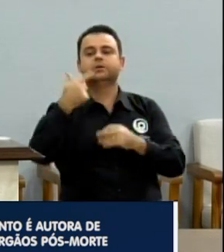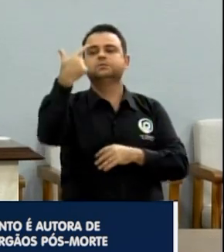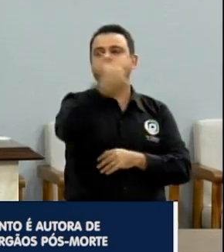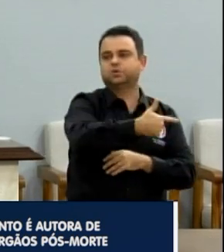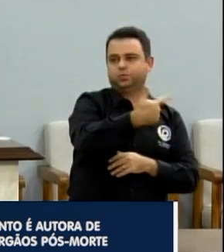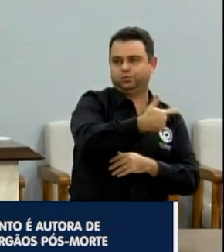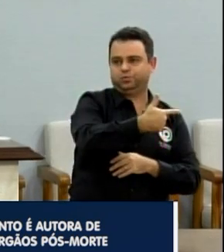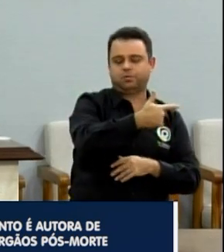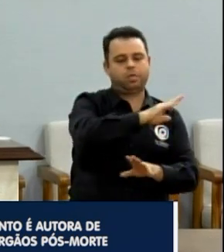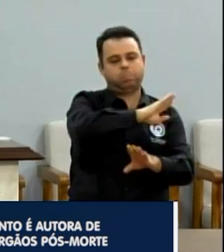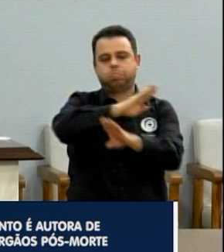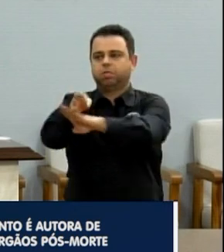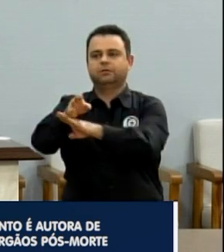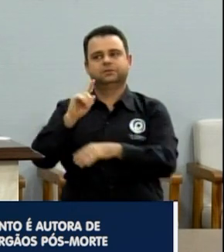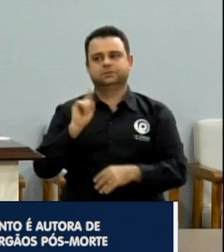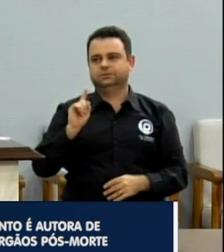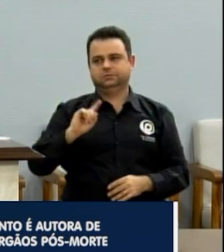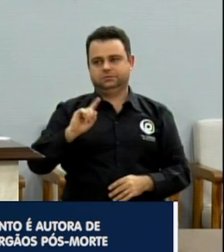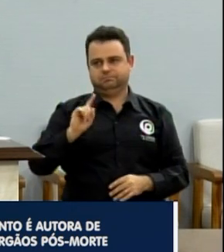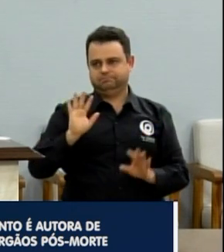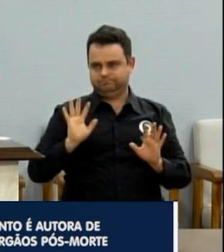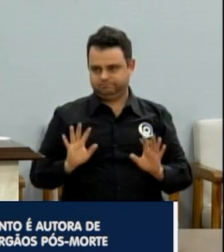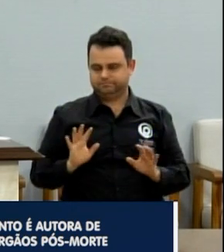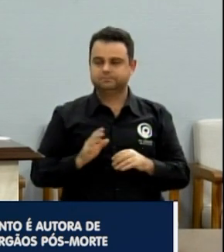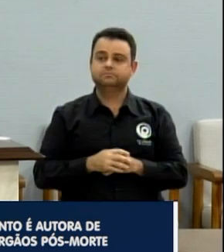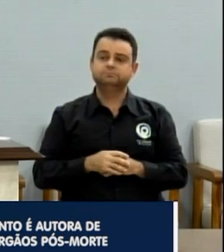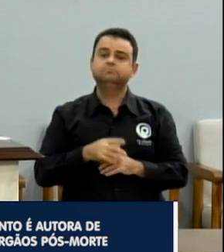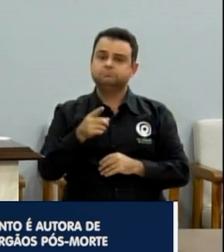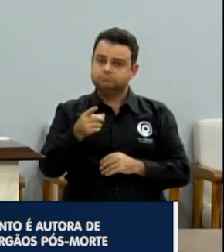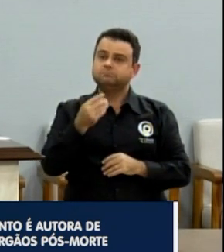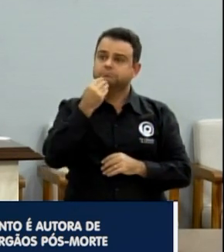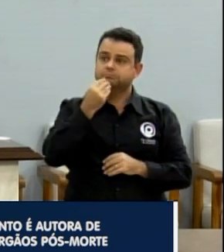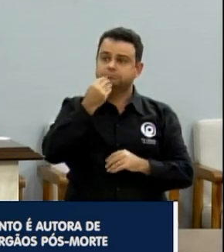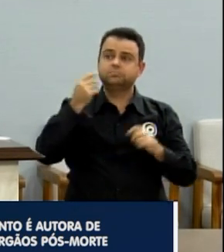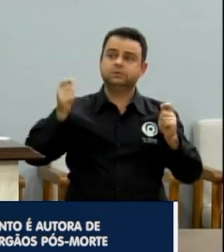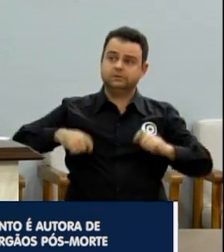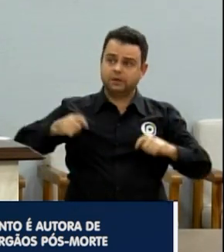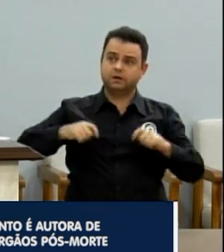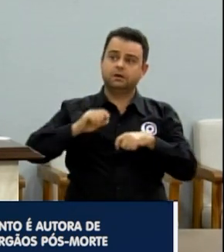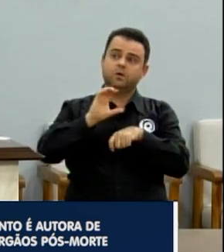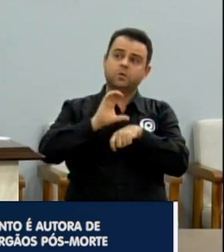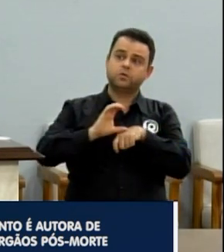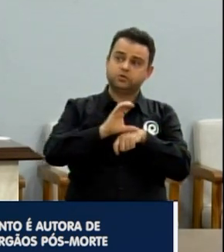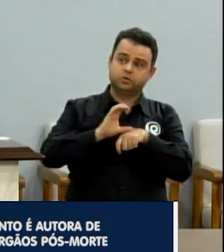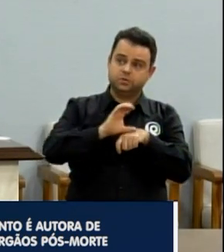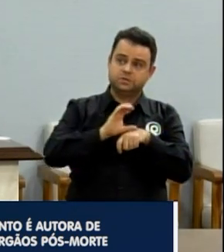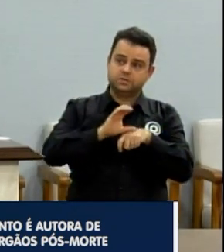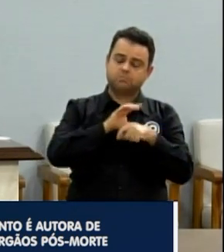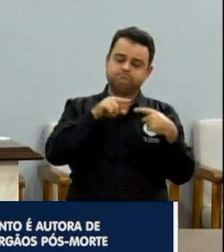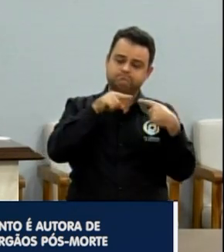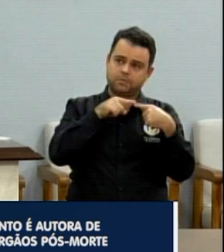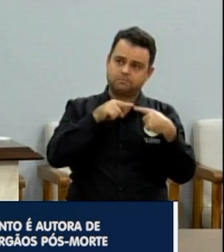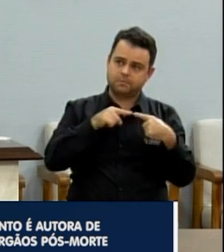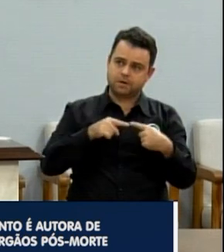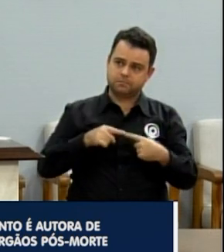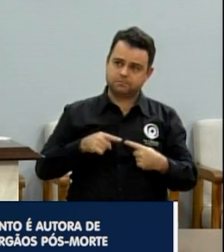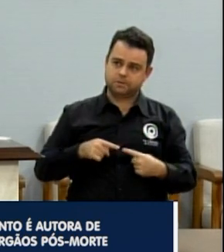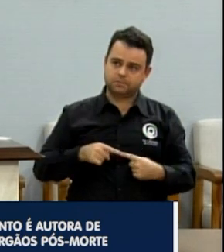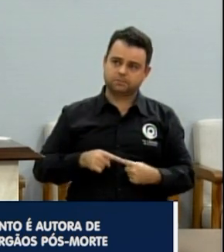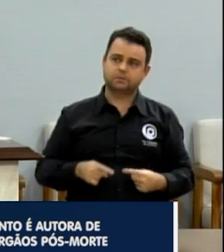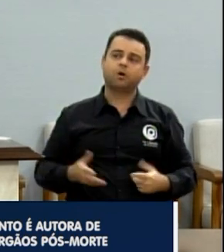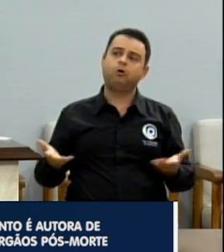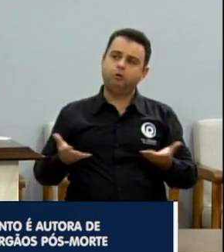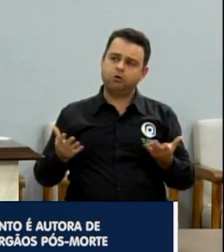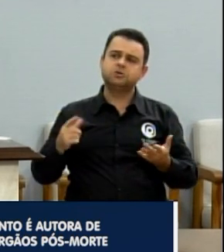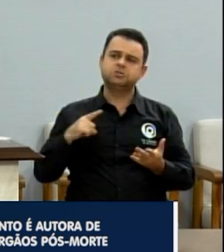transplantes, inclusive, se alinharia melhor aos valores da Constituição e do Código Civil. E não à toa que hoje há